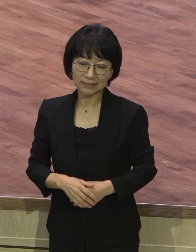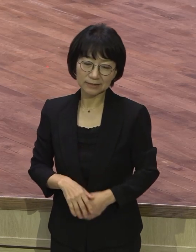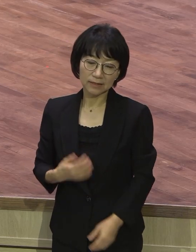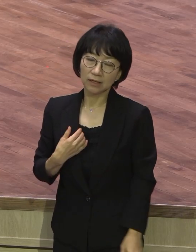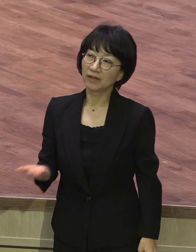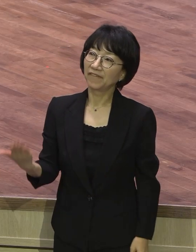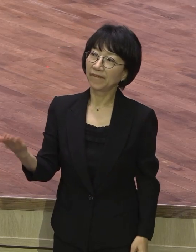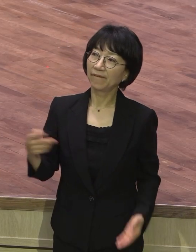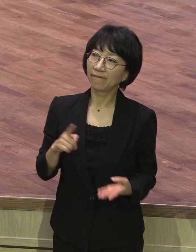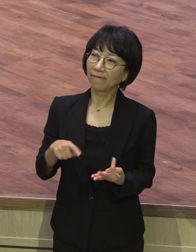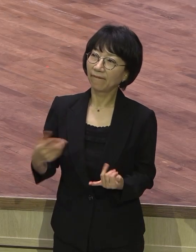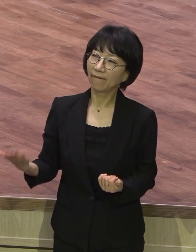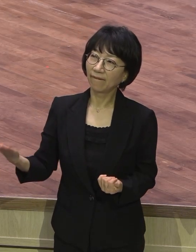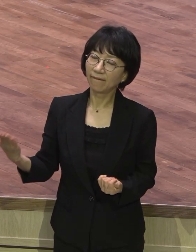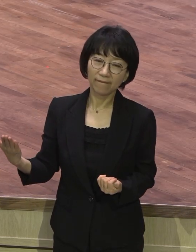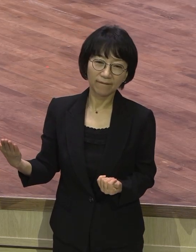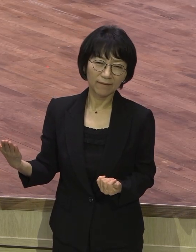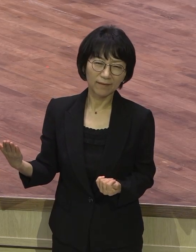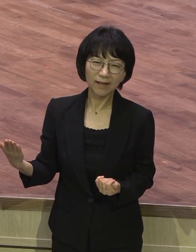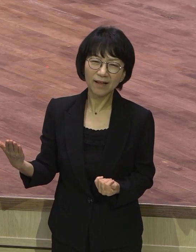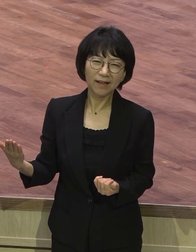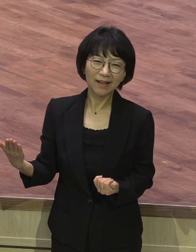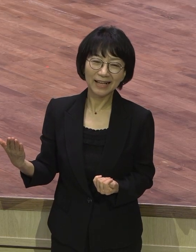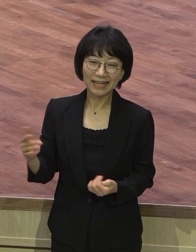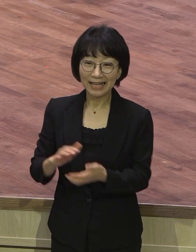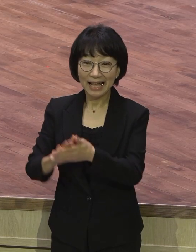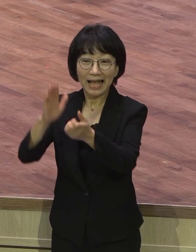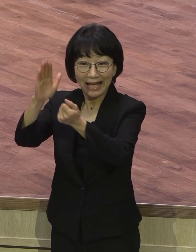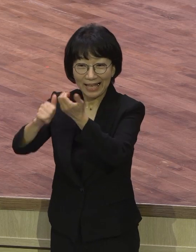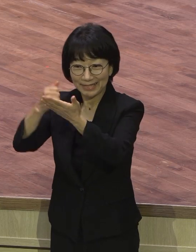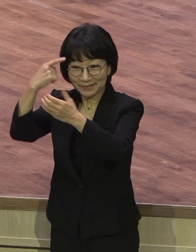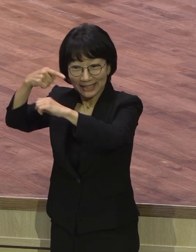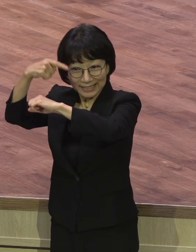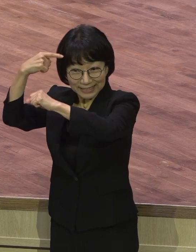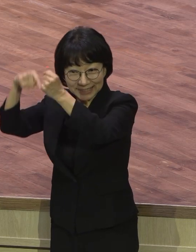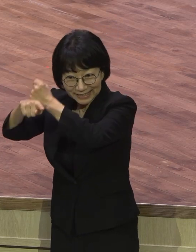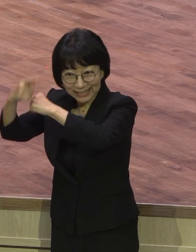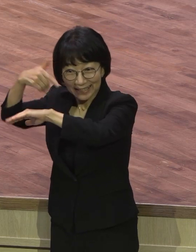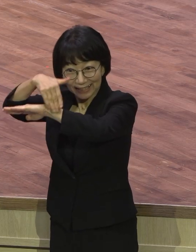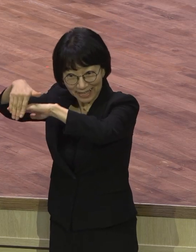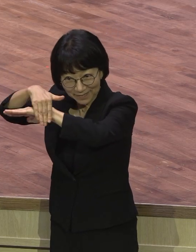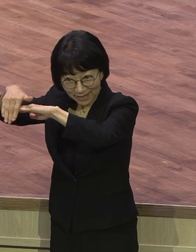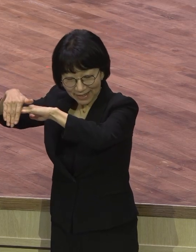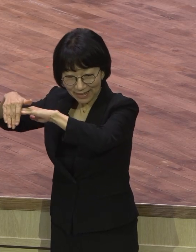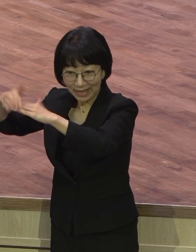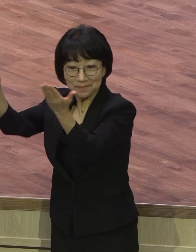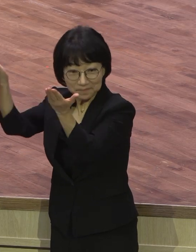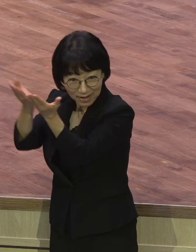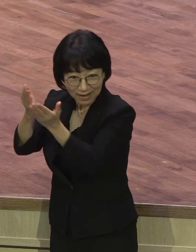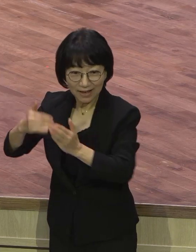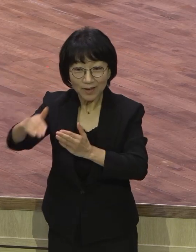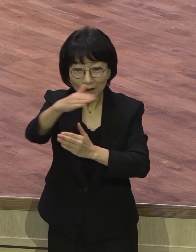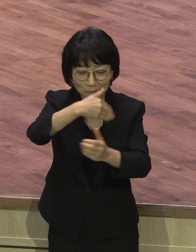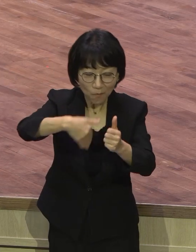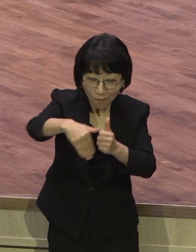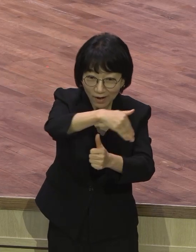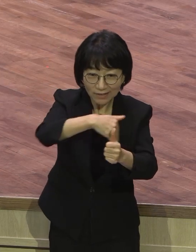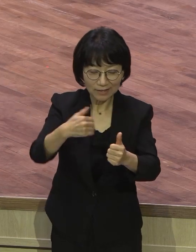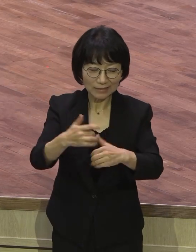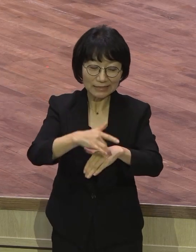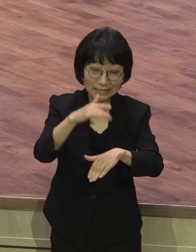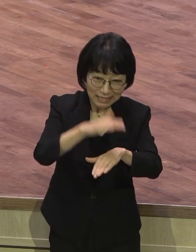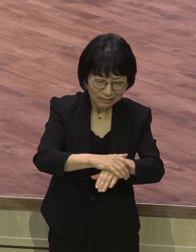해보시게 내라. 그게 아니라 하나님은 하나님 뜻대로 여러분을 각자 체질대로 환경대로 성격대로 능력대로 다루시고